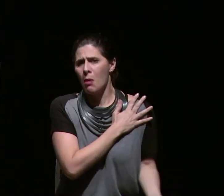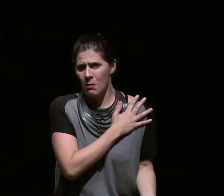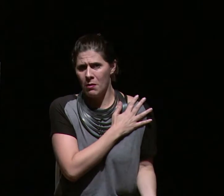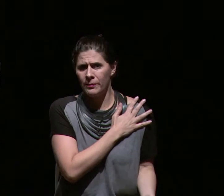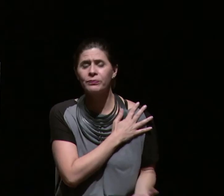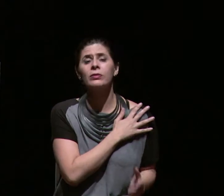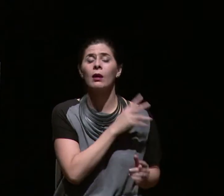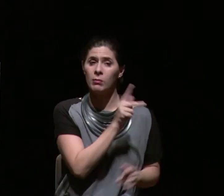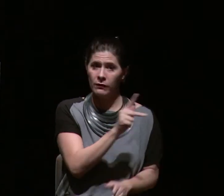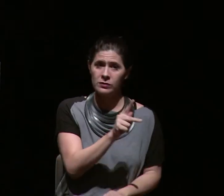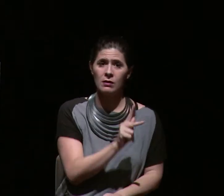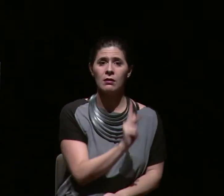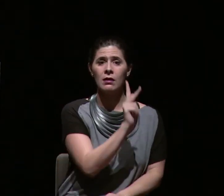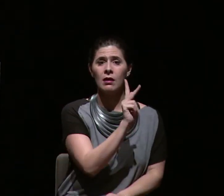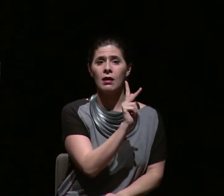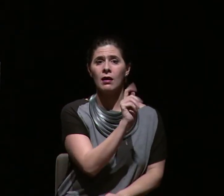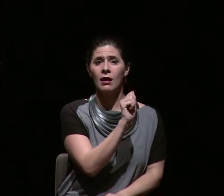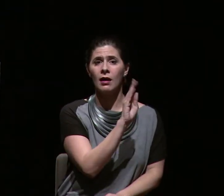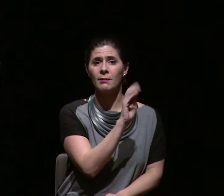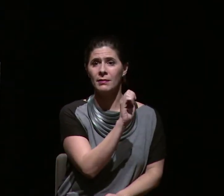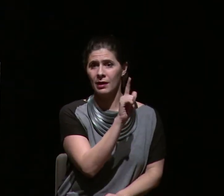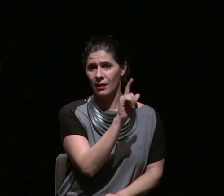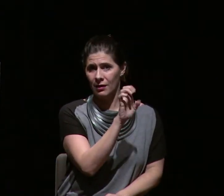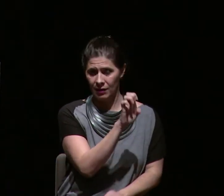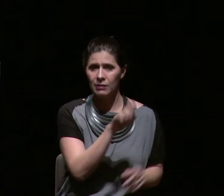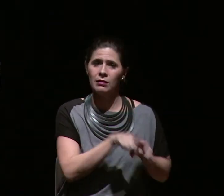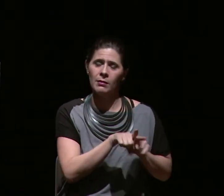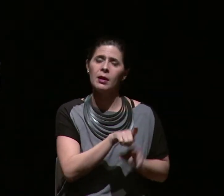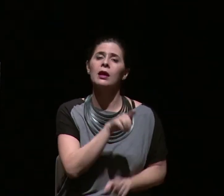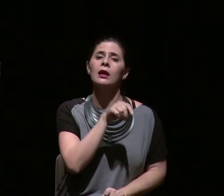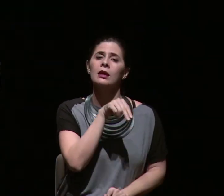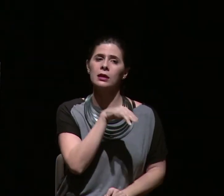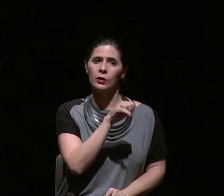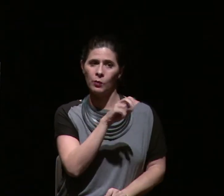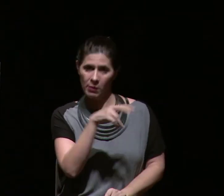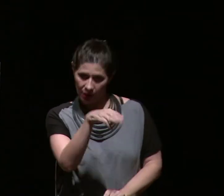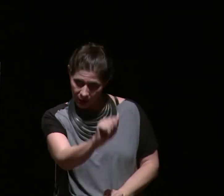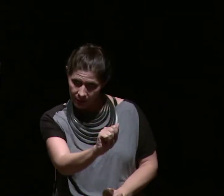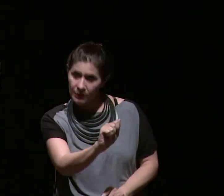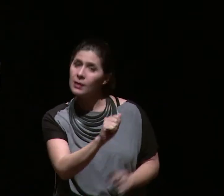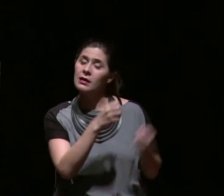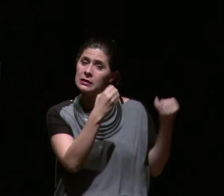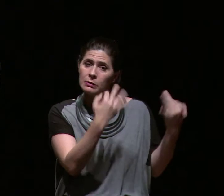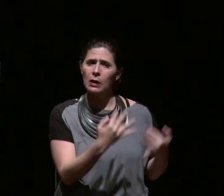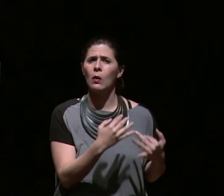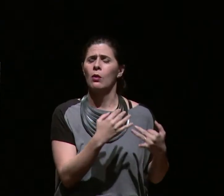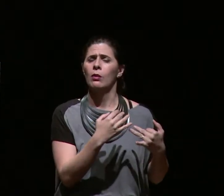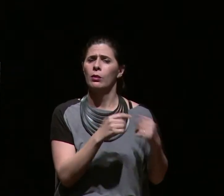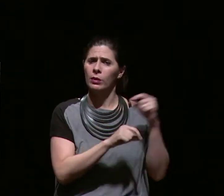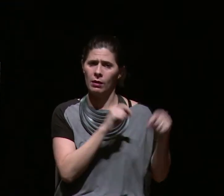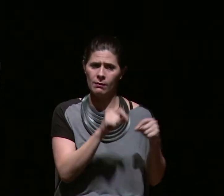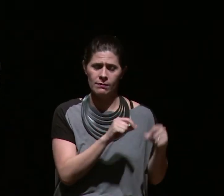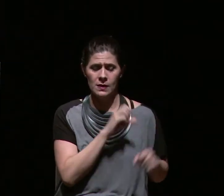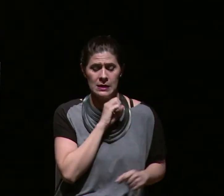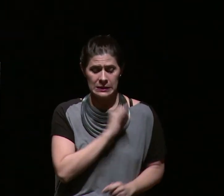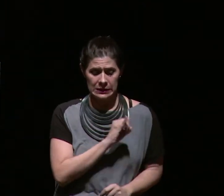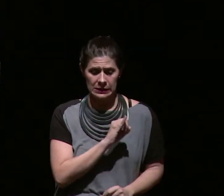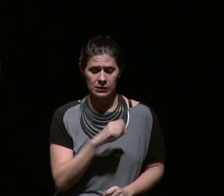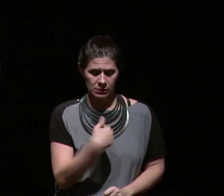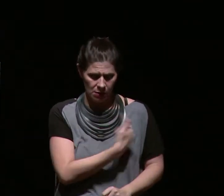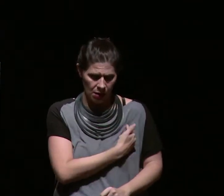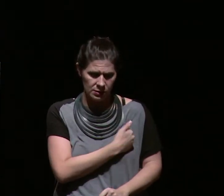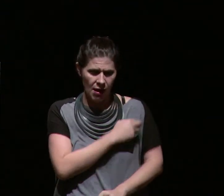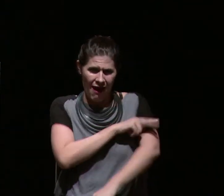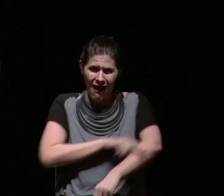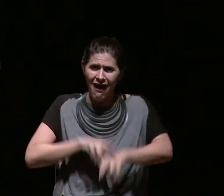Kabengele Munanga e a professora Nilma Gomes nos ensinaram que, independente do nosso pertencimento étnico-racial, é nosso